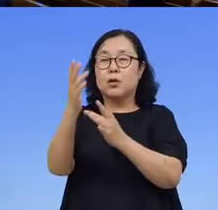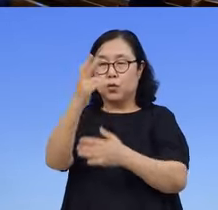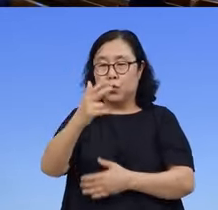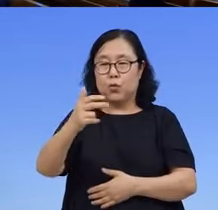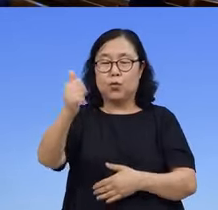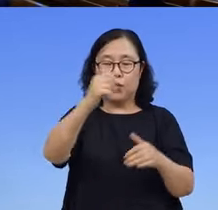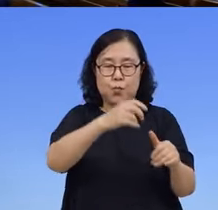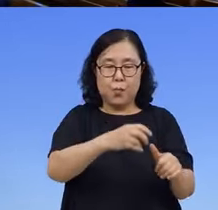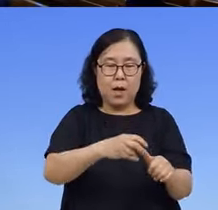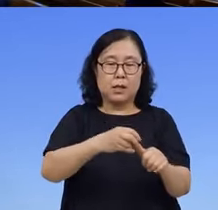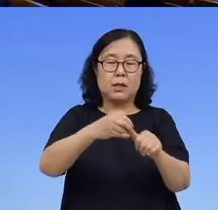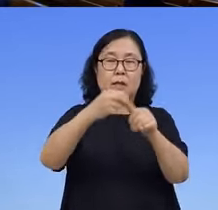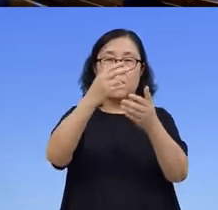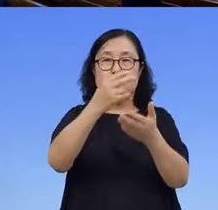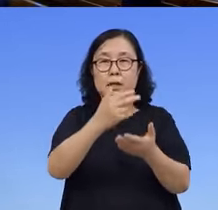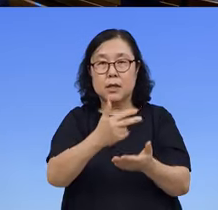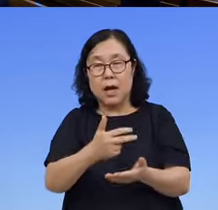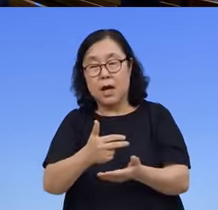예수 주